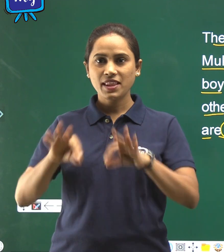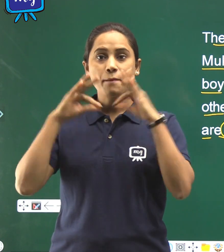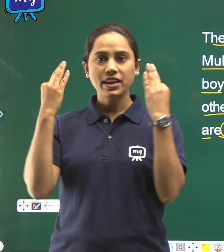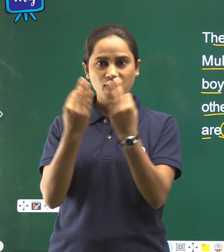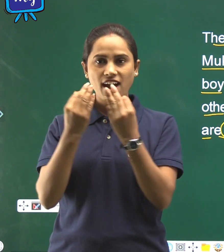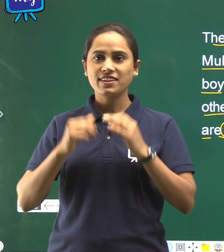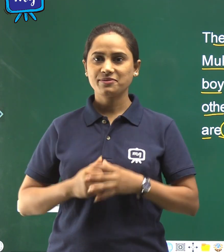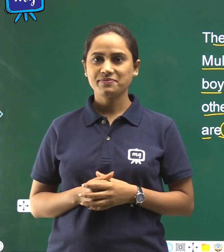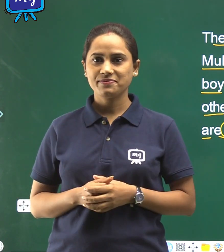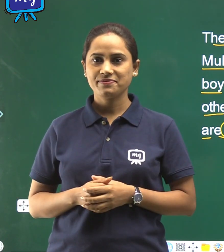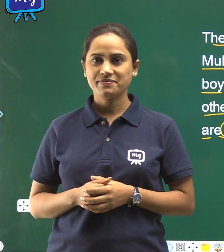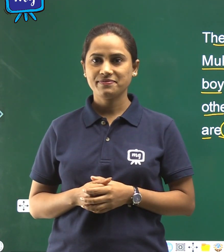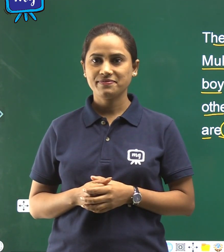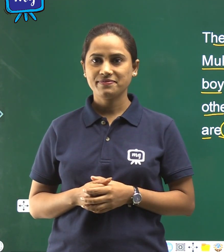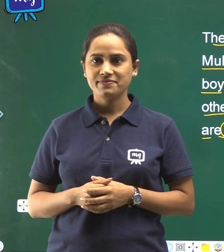परिवार,